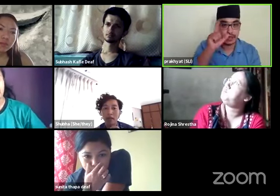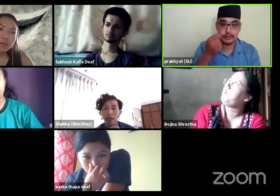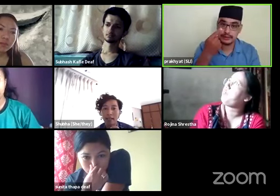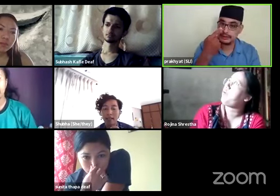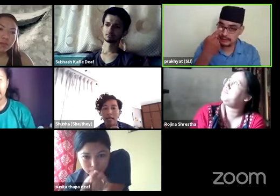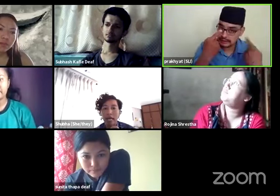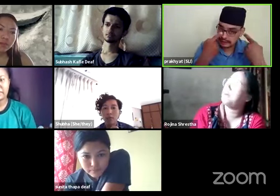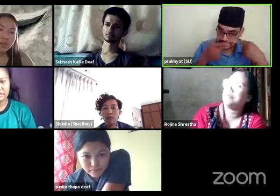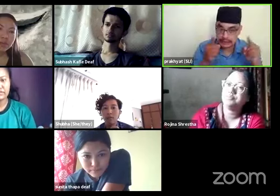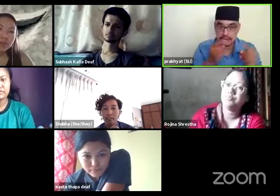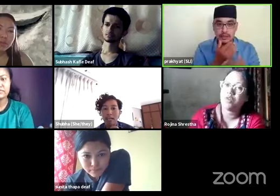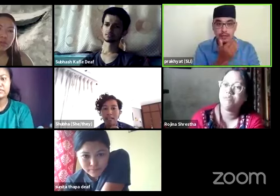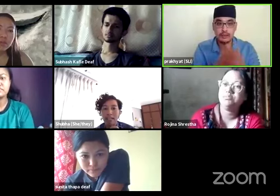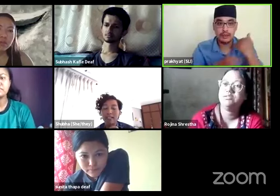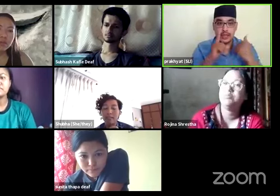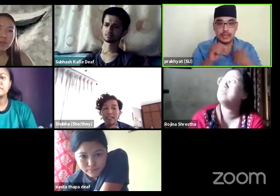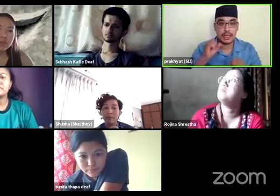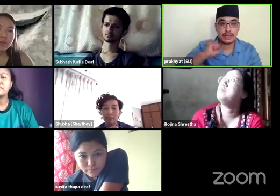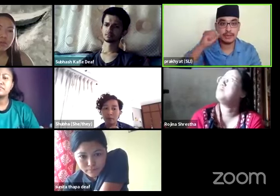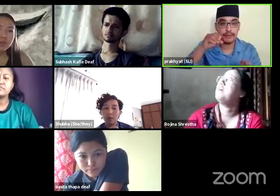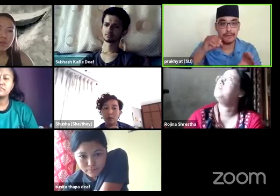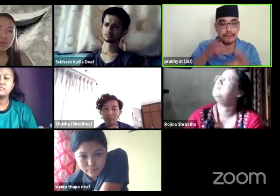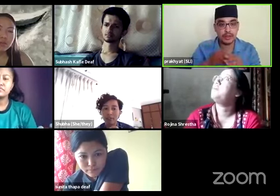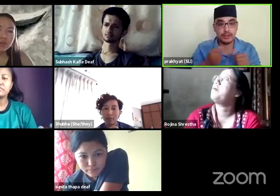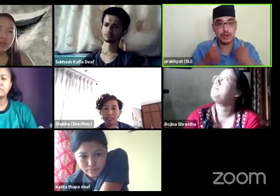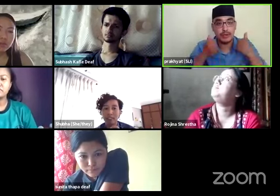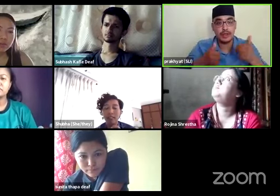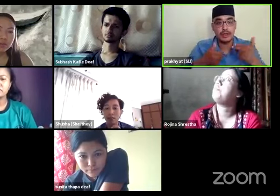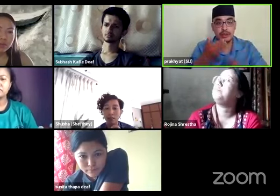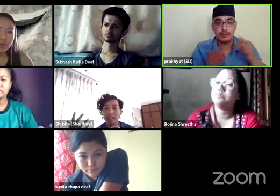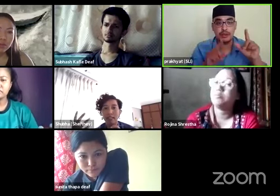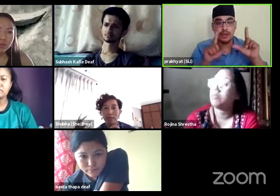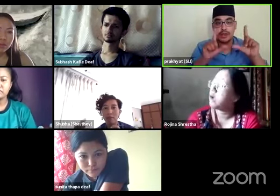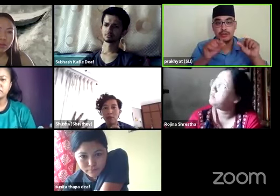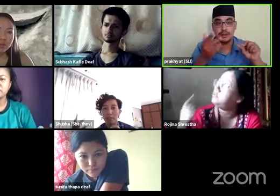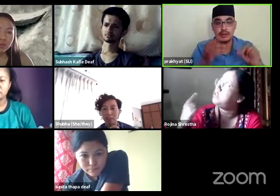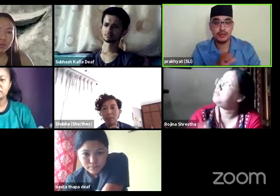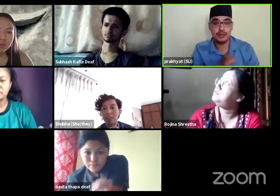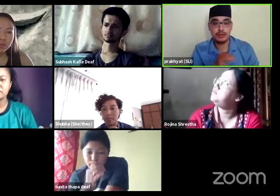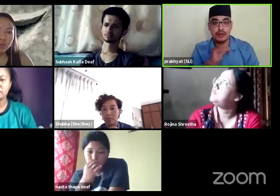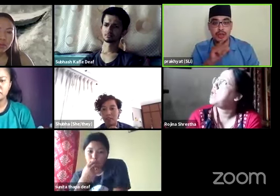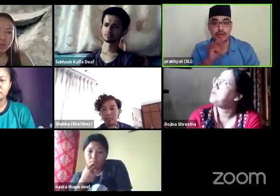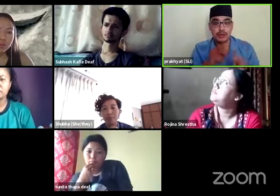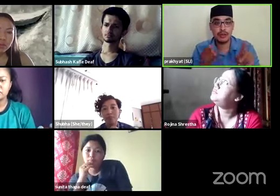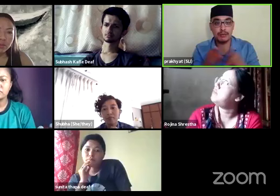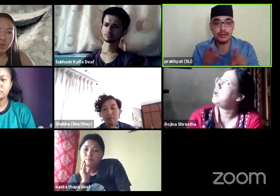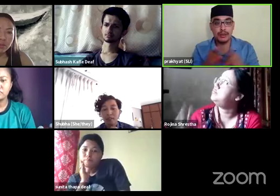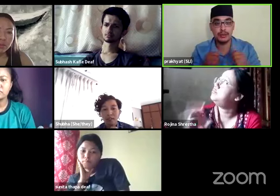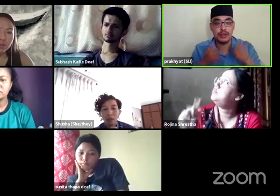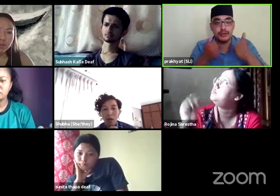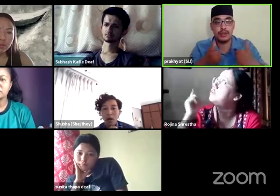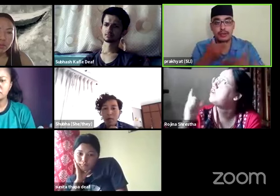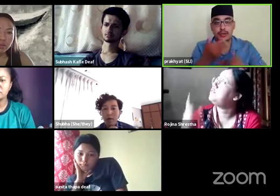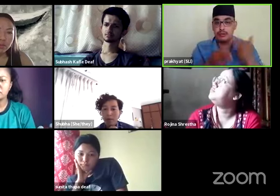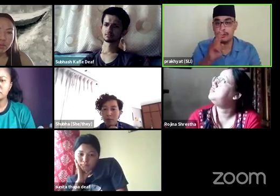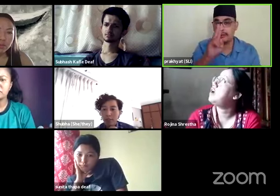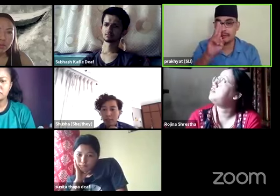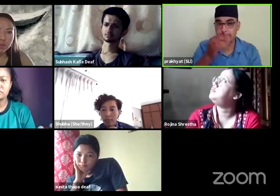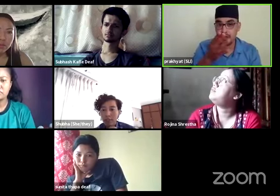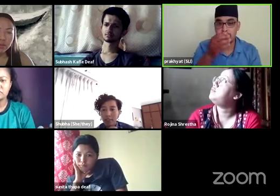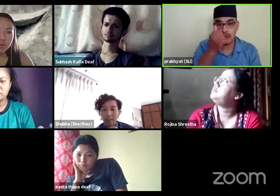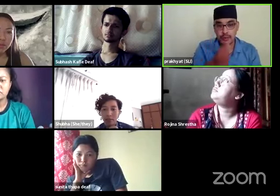है. अपाङ्गता आन्दोलनभित्र लागेर एक्टिभिस्ट नै पनि हुनु पर्दैन सबैजना यौनिकताको बारेमा कुरा गर्नका लागि भनेर. अब